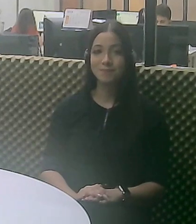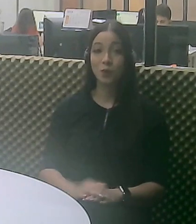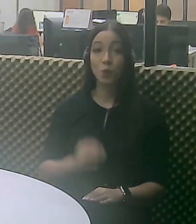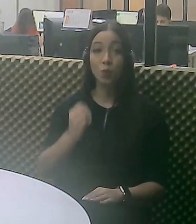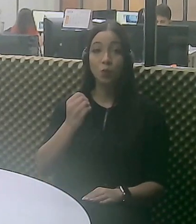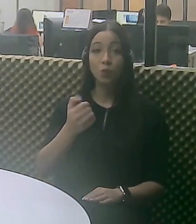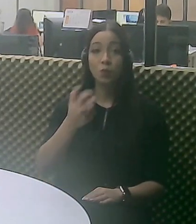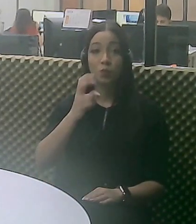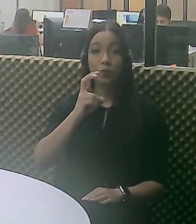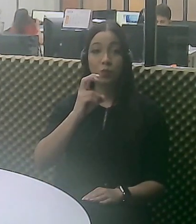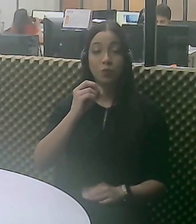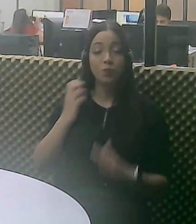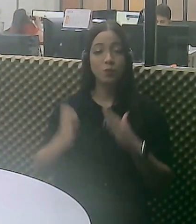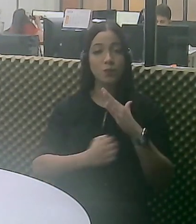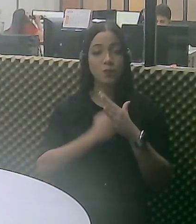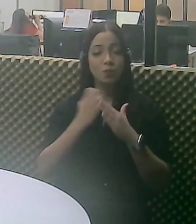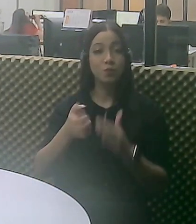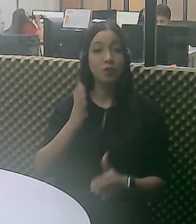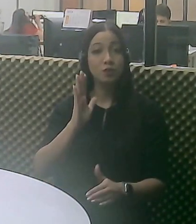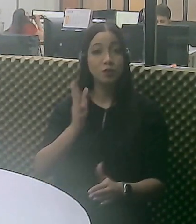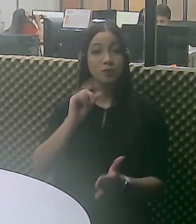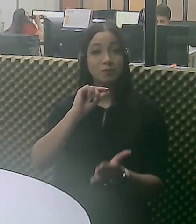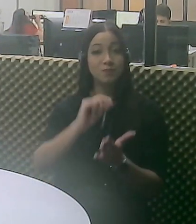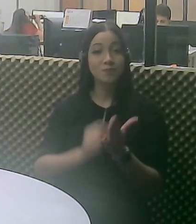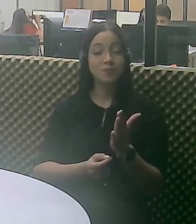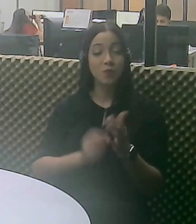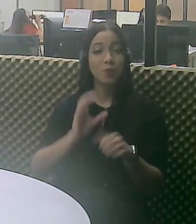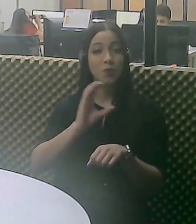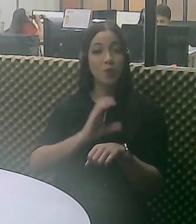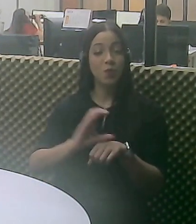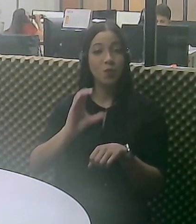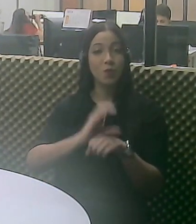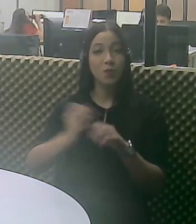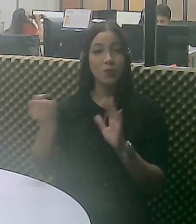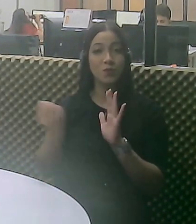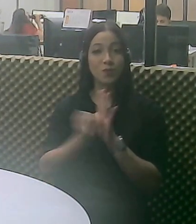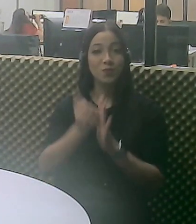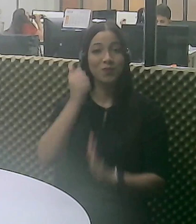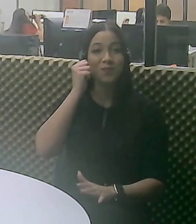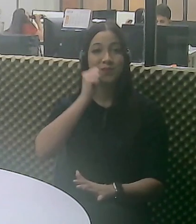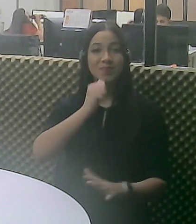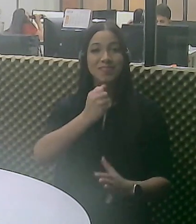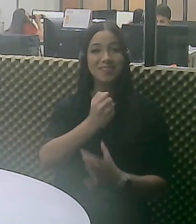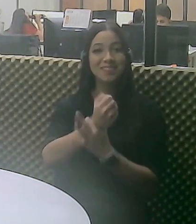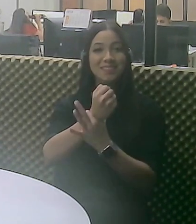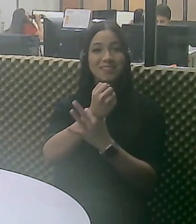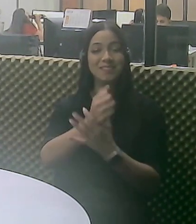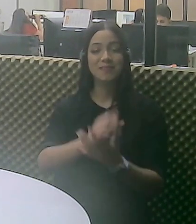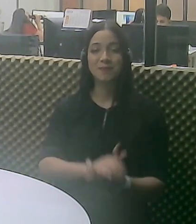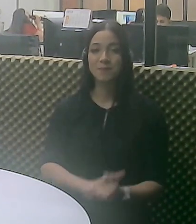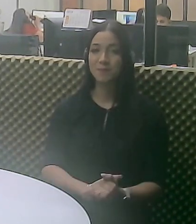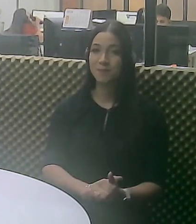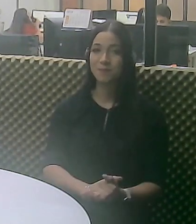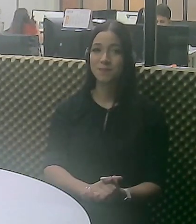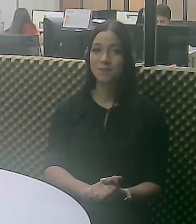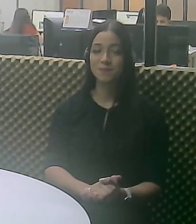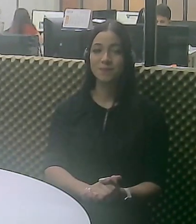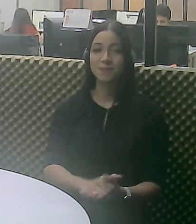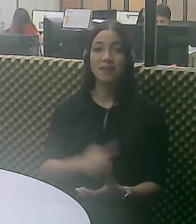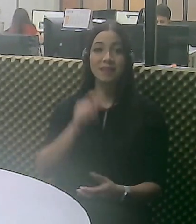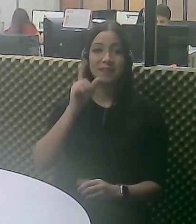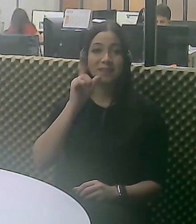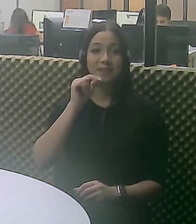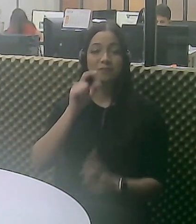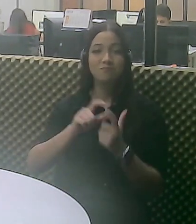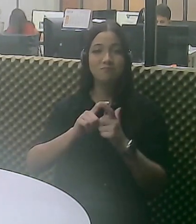Quase 50 empresas já estão inscritas na capacitação pelo selo Mulheres Protegidas. Demai